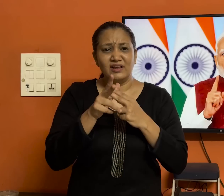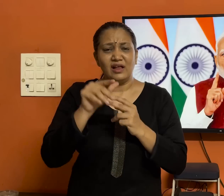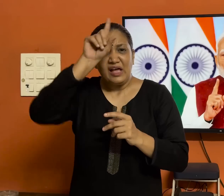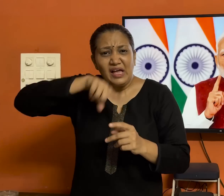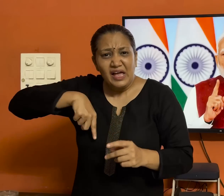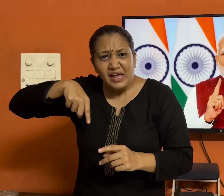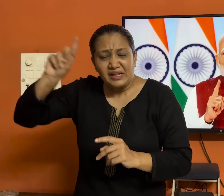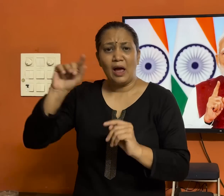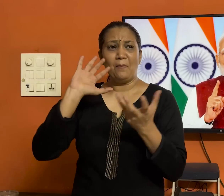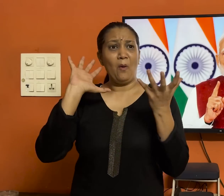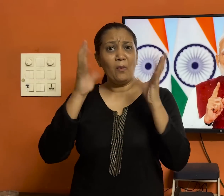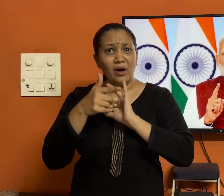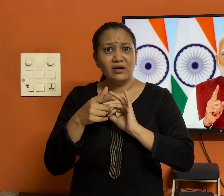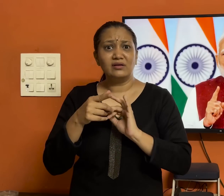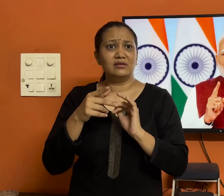देश और दुनिया को